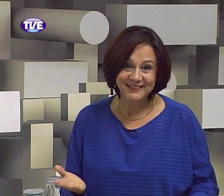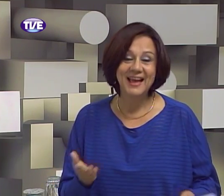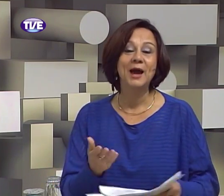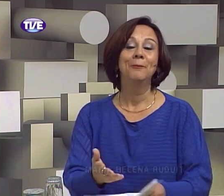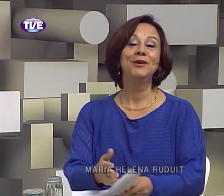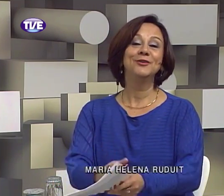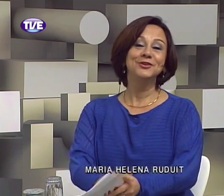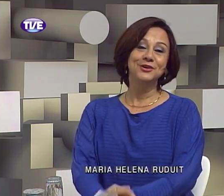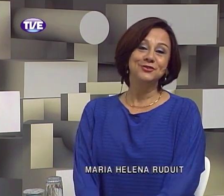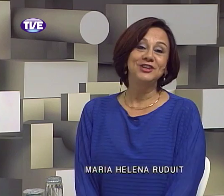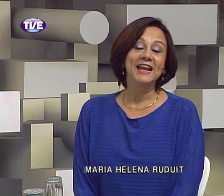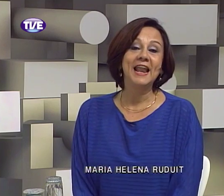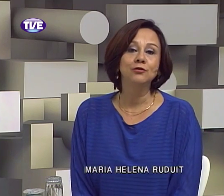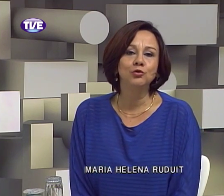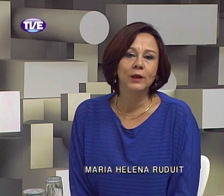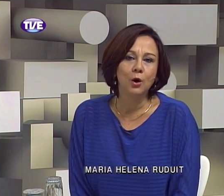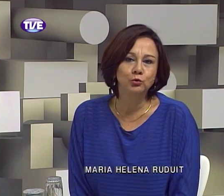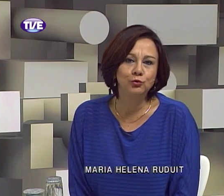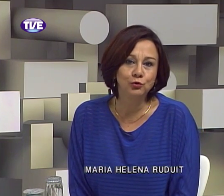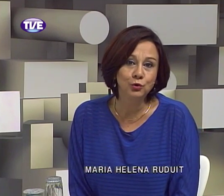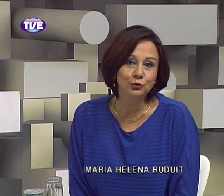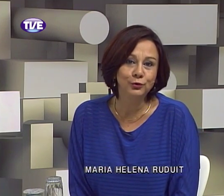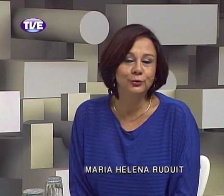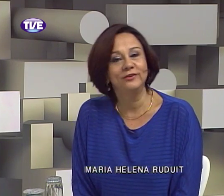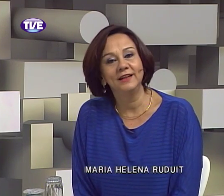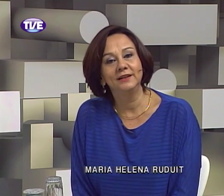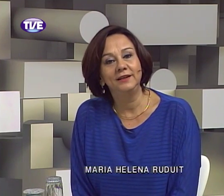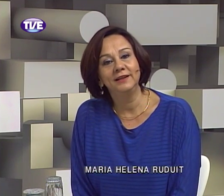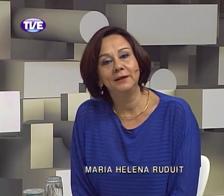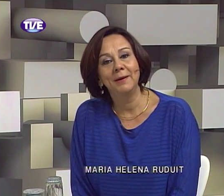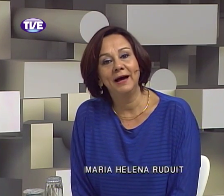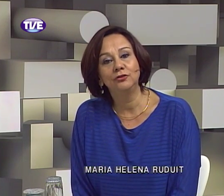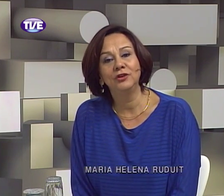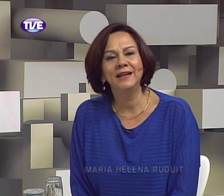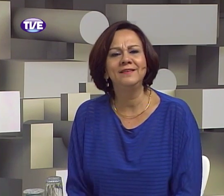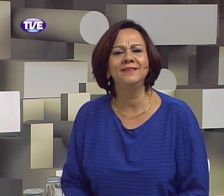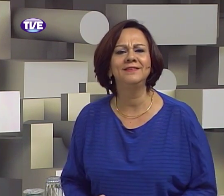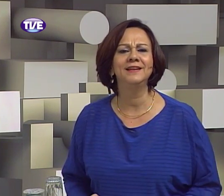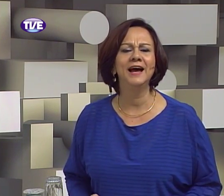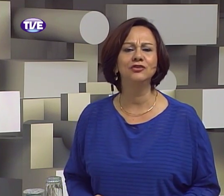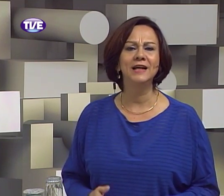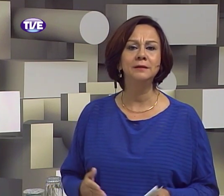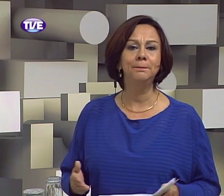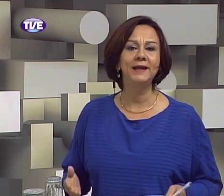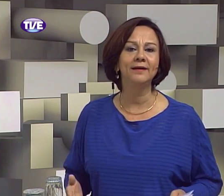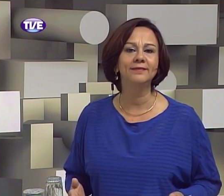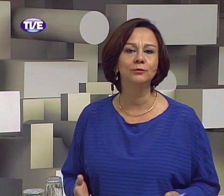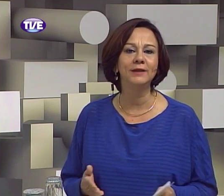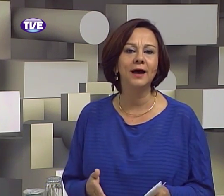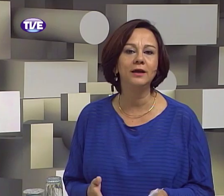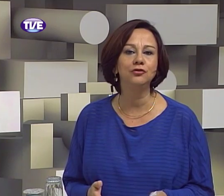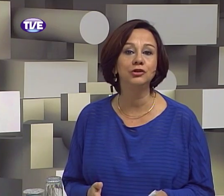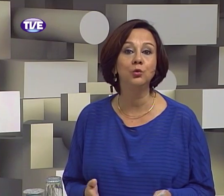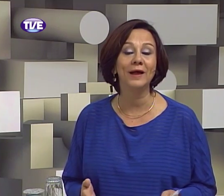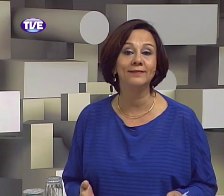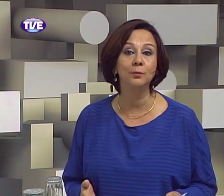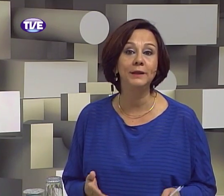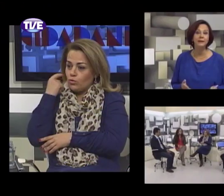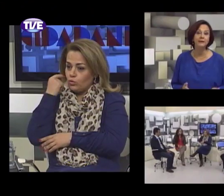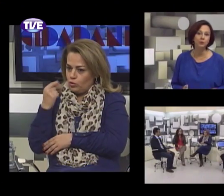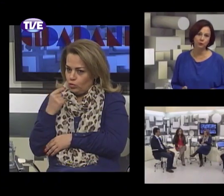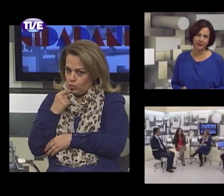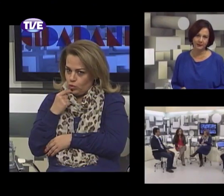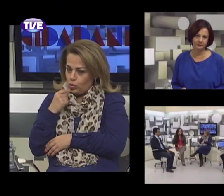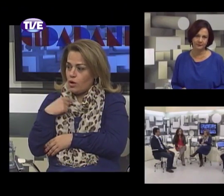Tudo bem? Pois hoje é o Dia Nacional do Surdo e o Cidadania debate a necessidade da ampliação da rede de